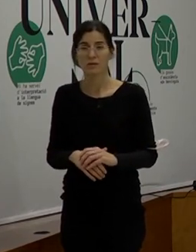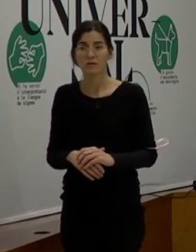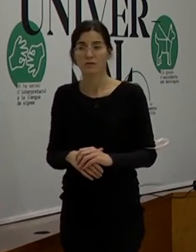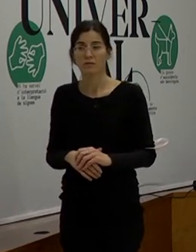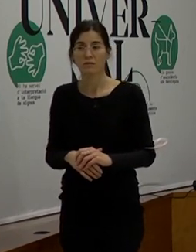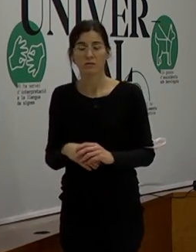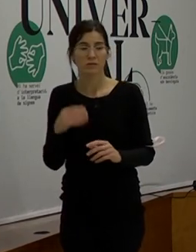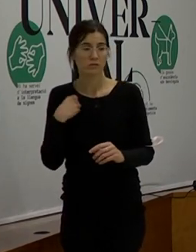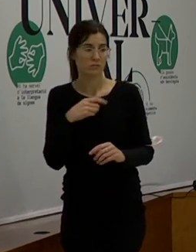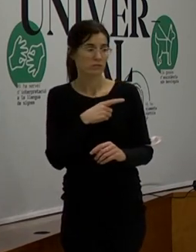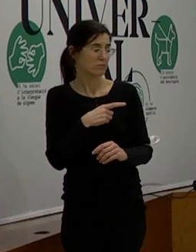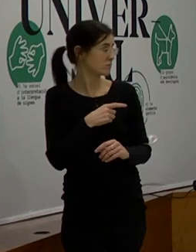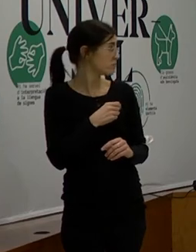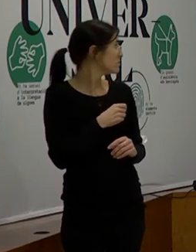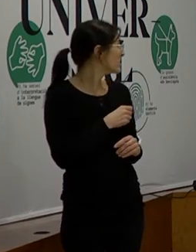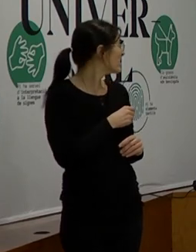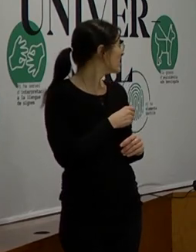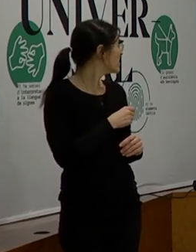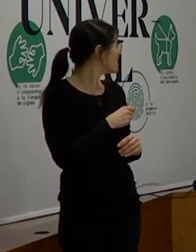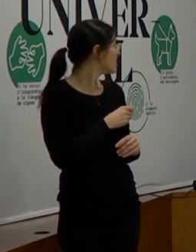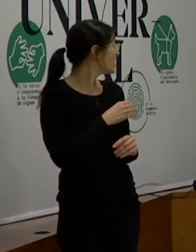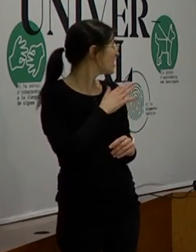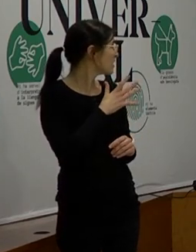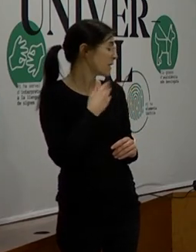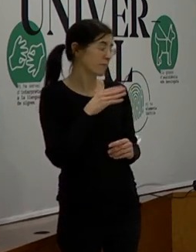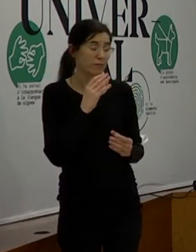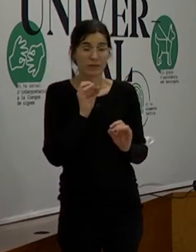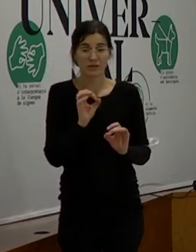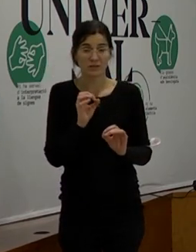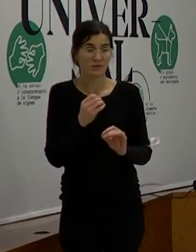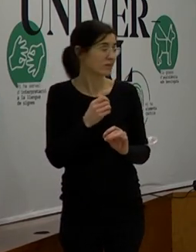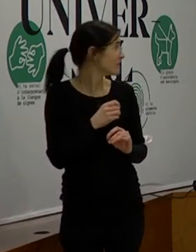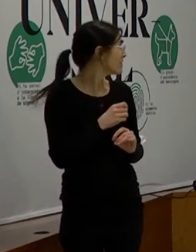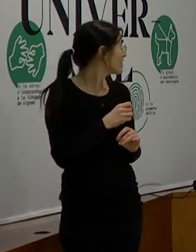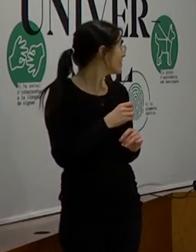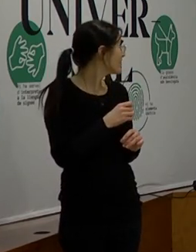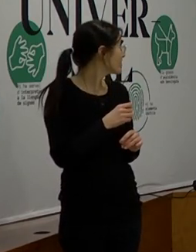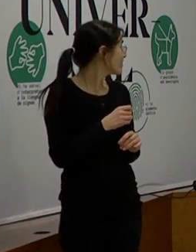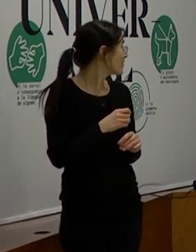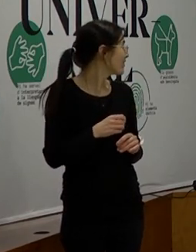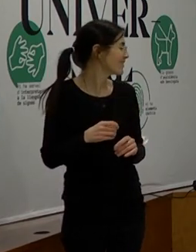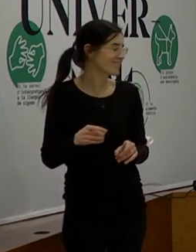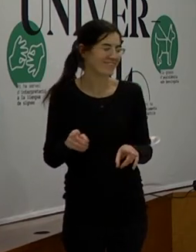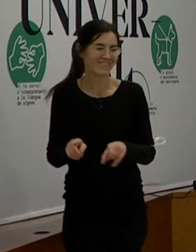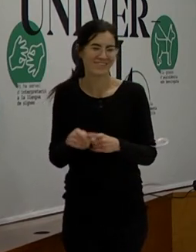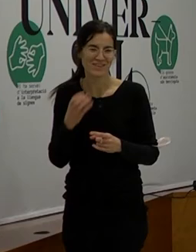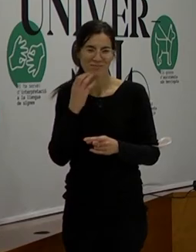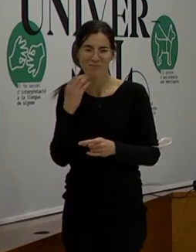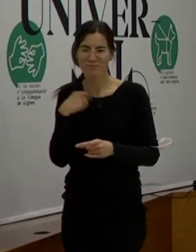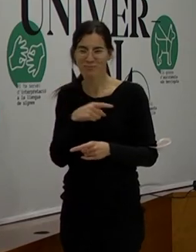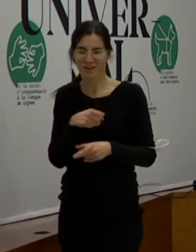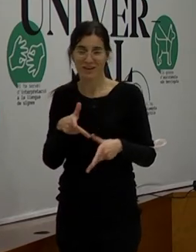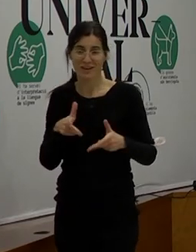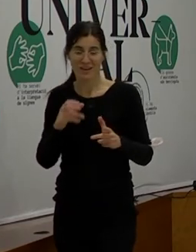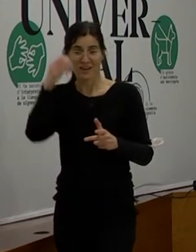bueno, el mar, són coses que passen. No? Aleshores, és igual que aquí al seient s'hi